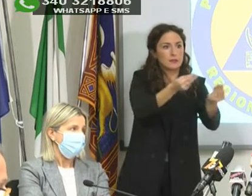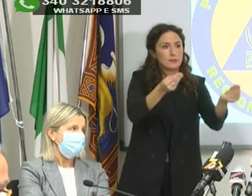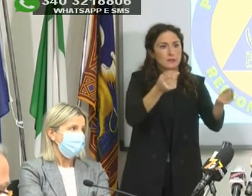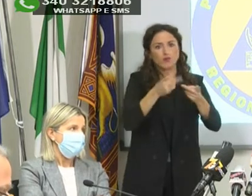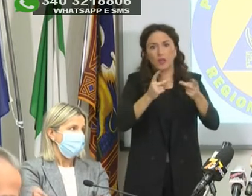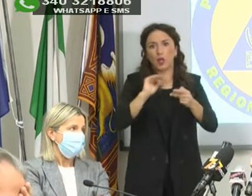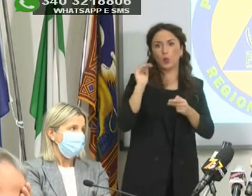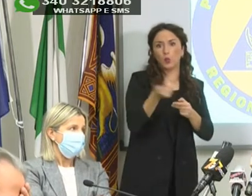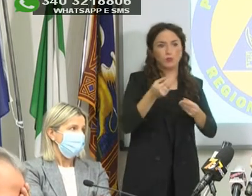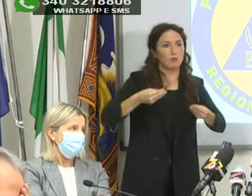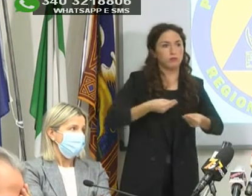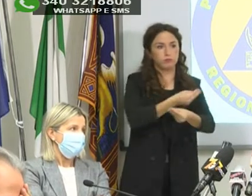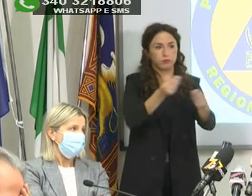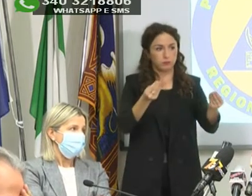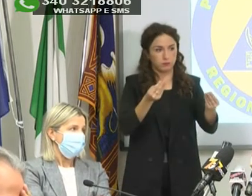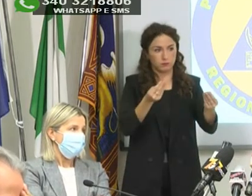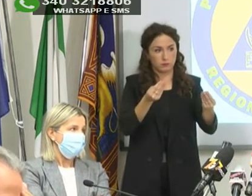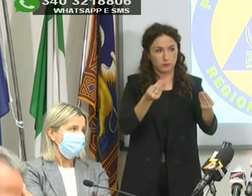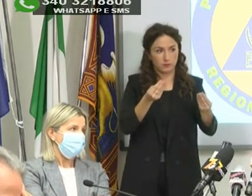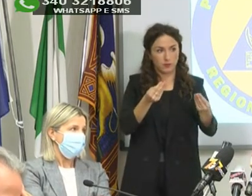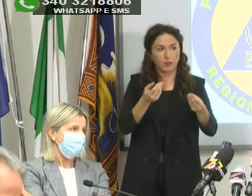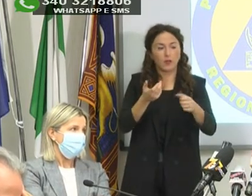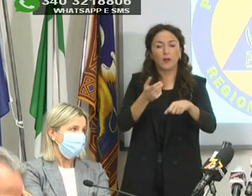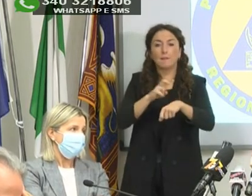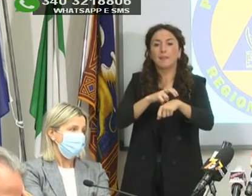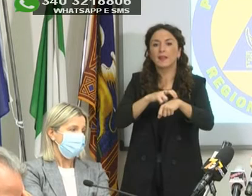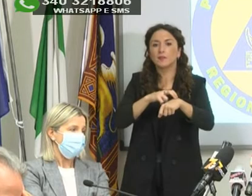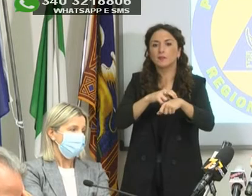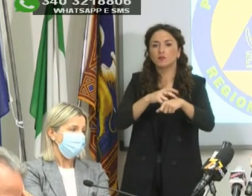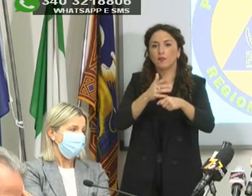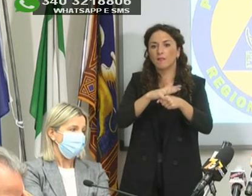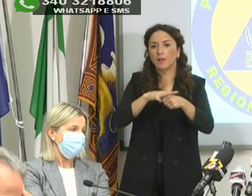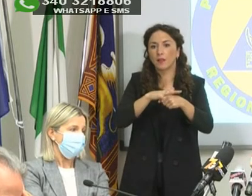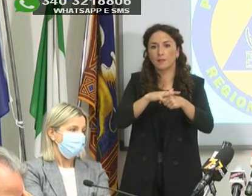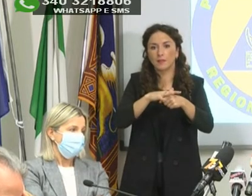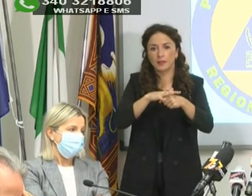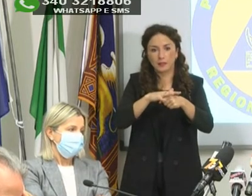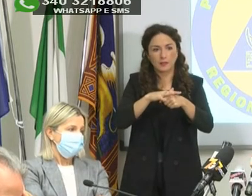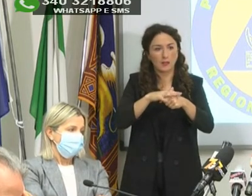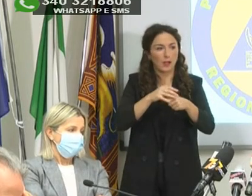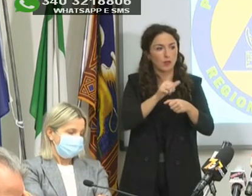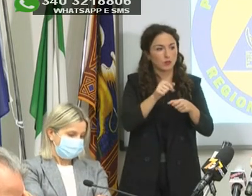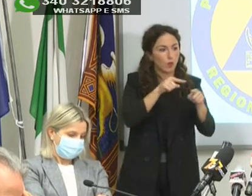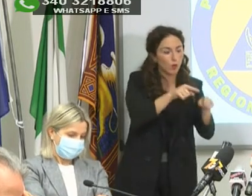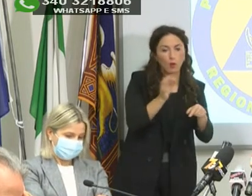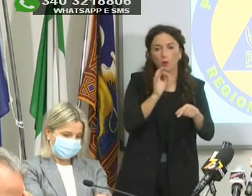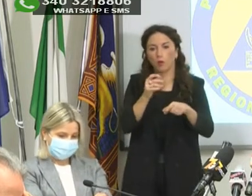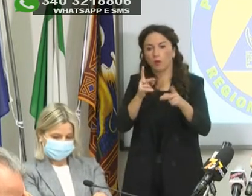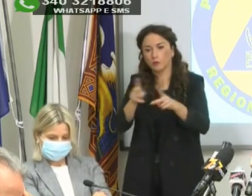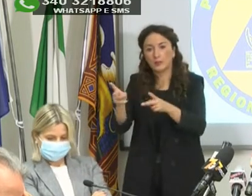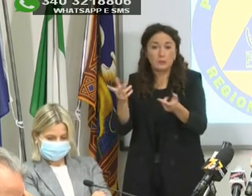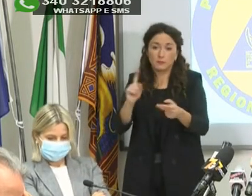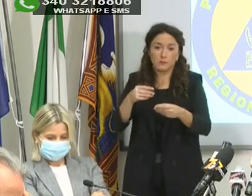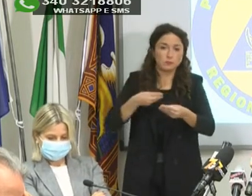no? Non è che puoi riempire i medici di famiglia e non farli trovare magari agli ospedalieri o viceversa, quindi è un fatto